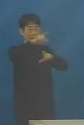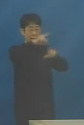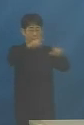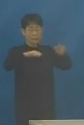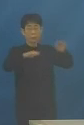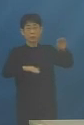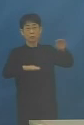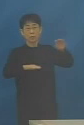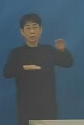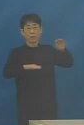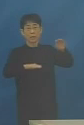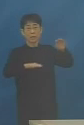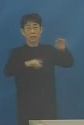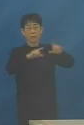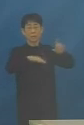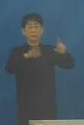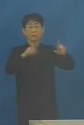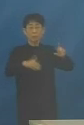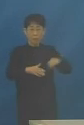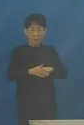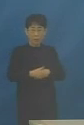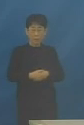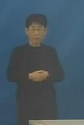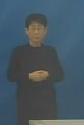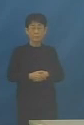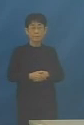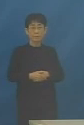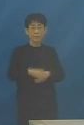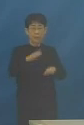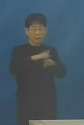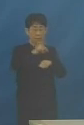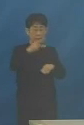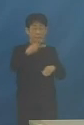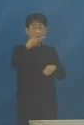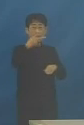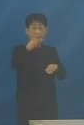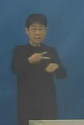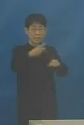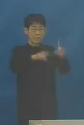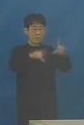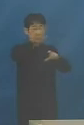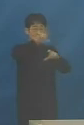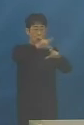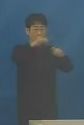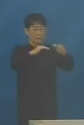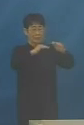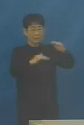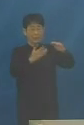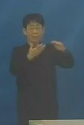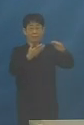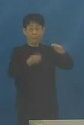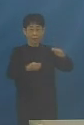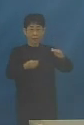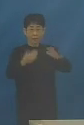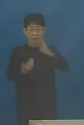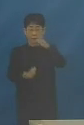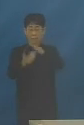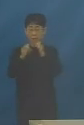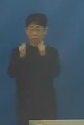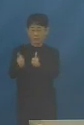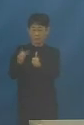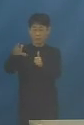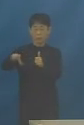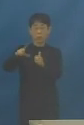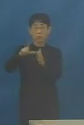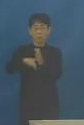小選挙区比例代表並立制が導入されて初めて2倍を下回ったということでまぁ最高裁はこうした